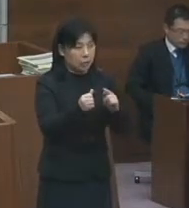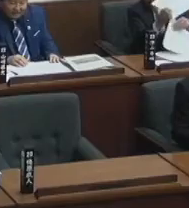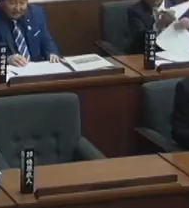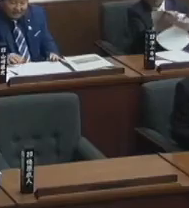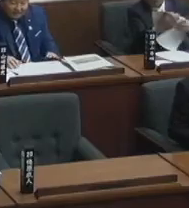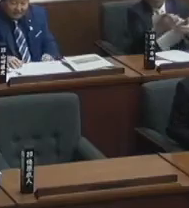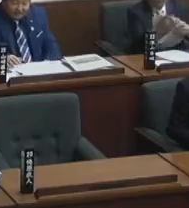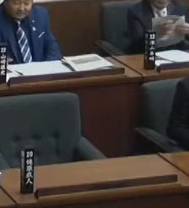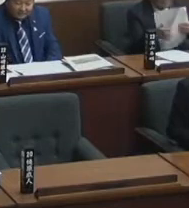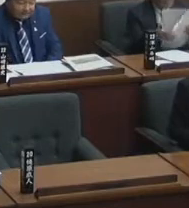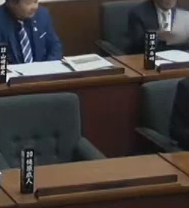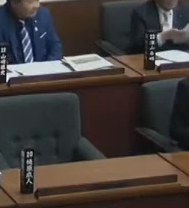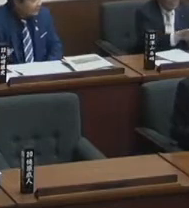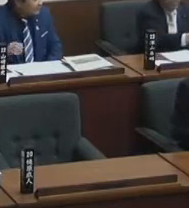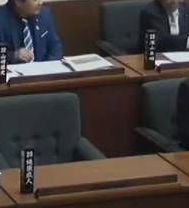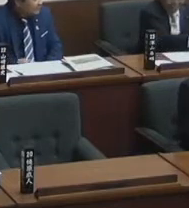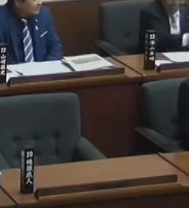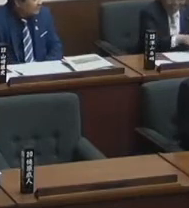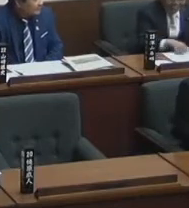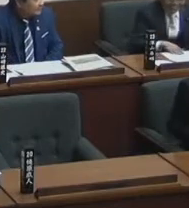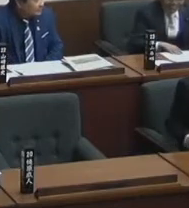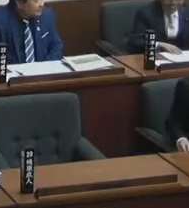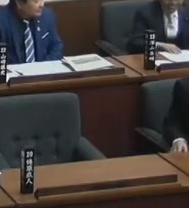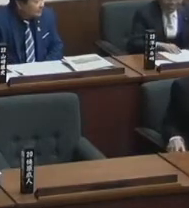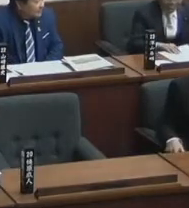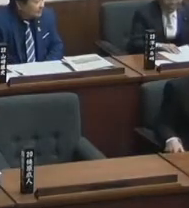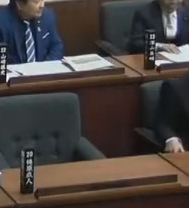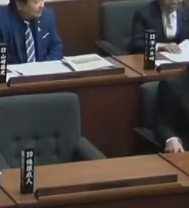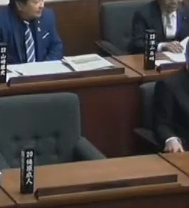。 議長、辻本達也。 辻本達也議員。